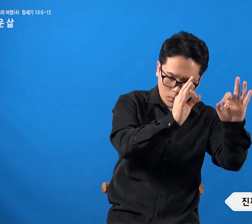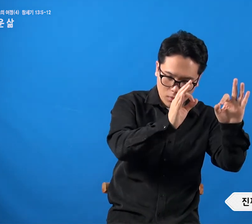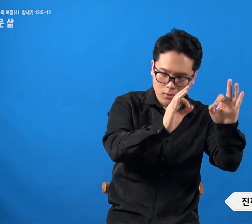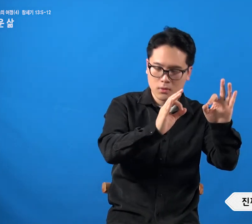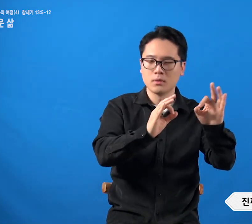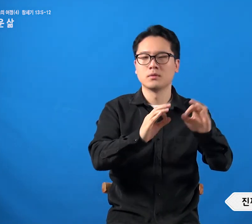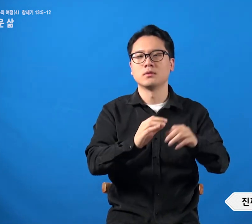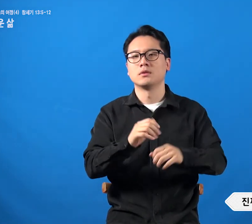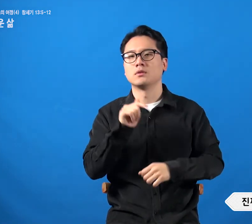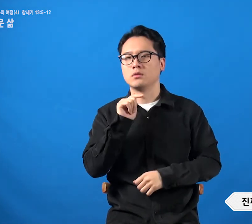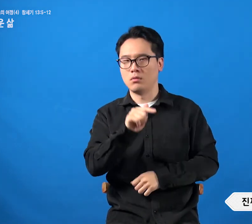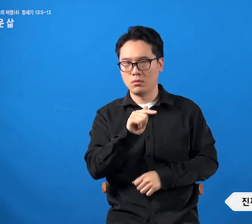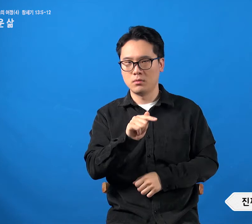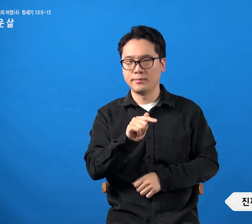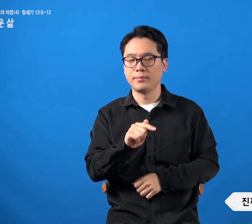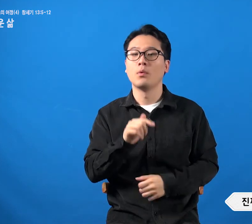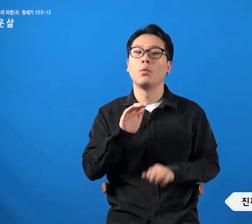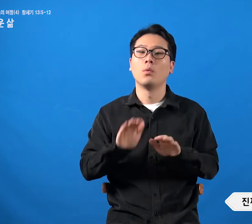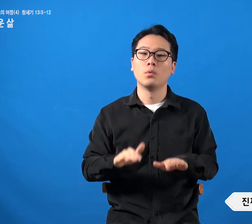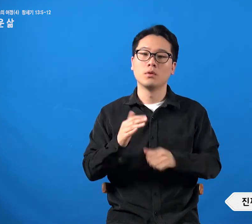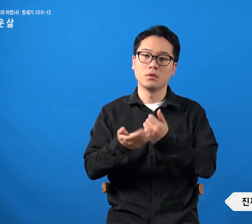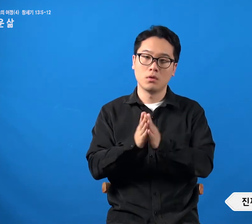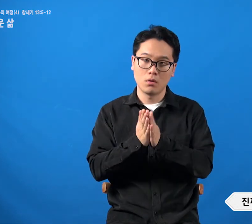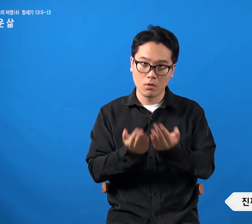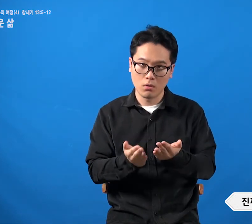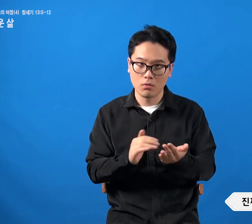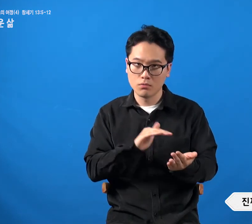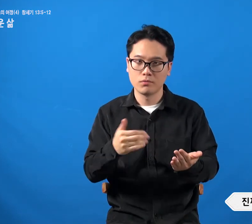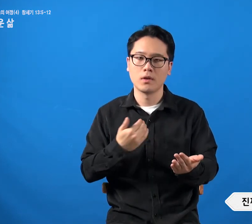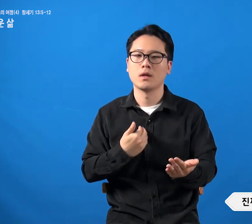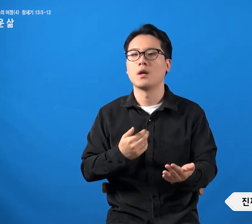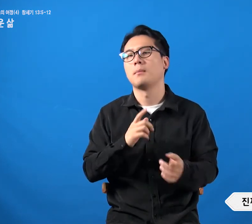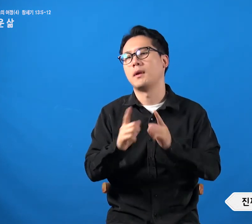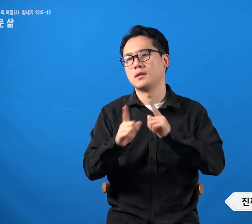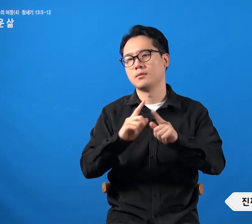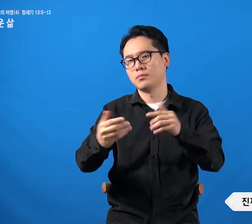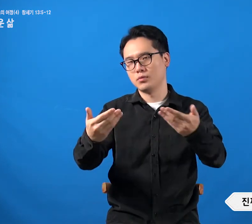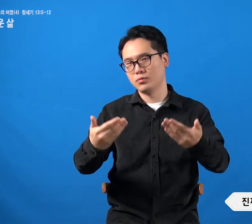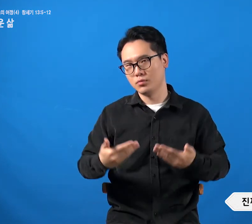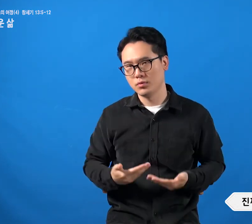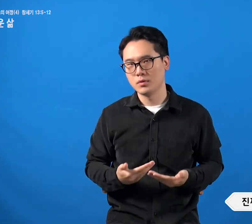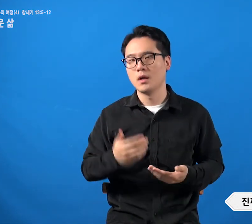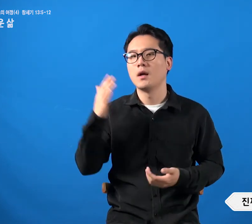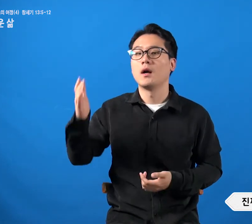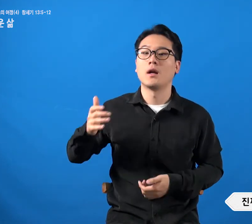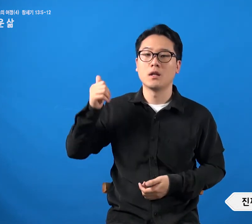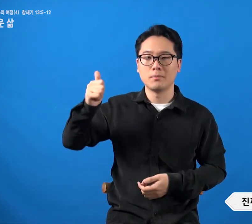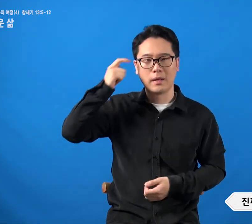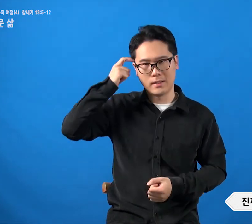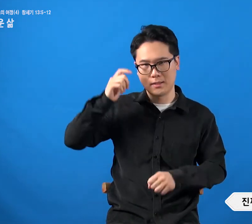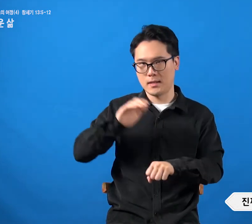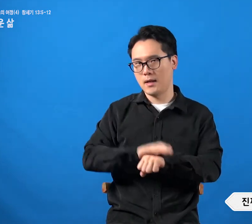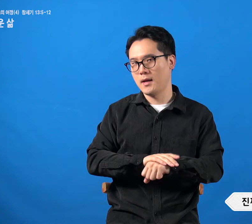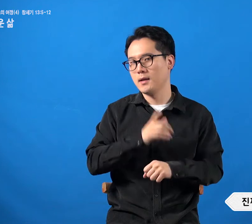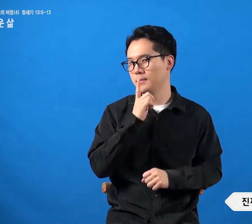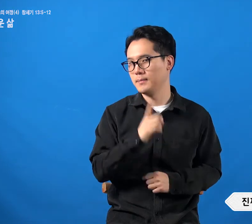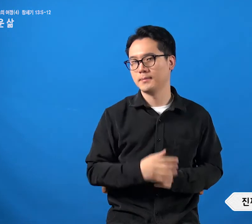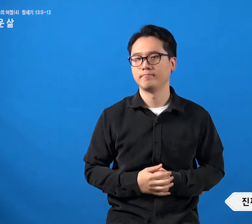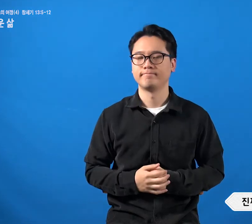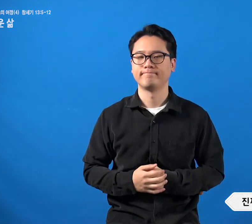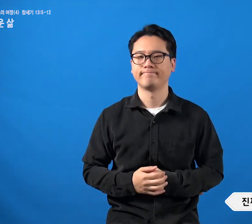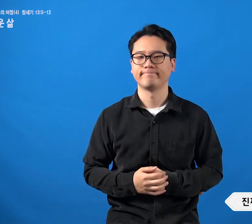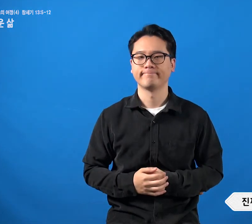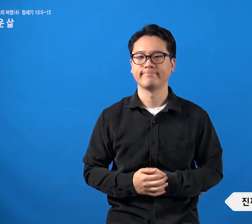시각, 오늘 성경은 우리 가운데 말씀하시는 하나님의 지혜를 말합니다. 그